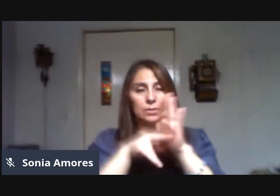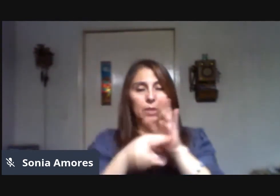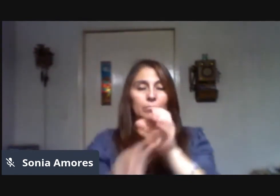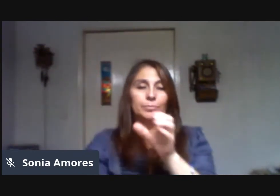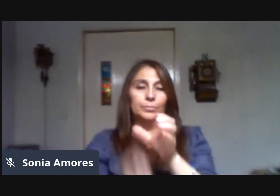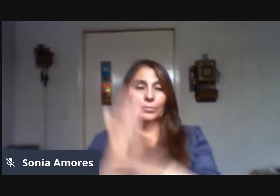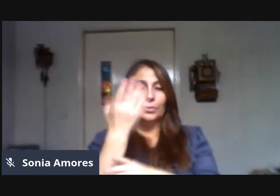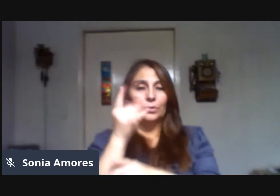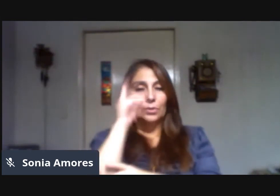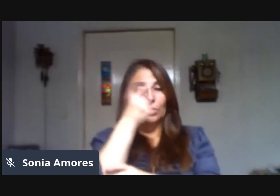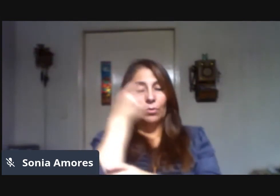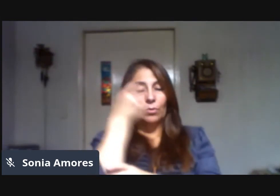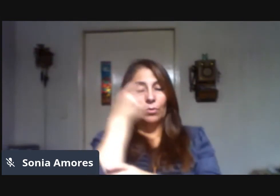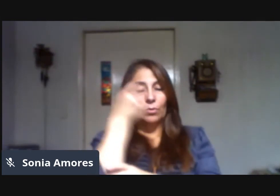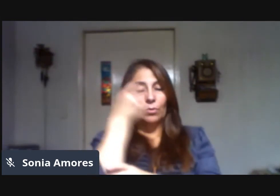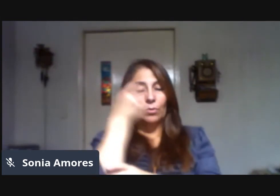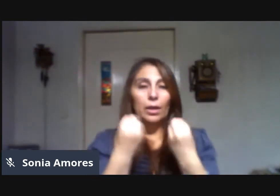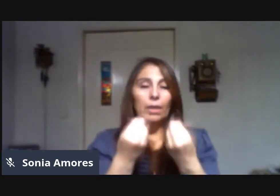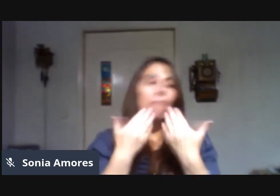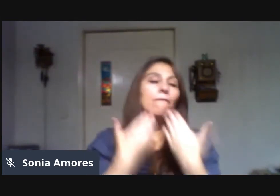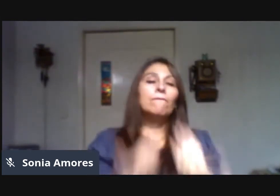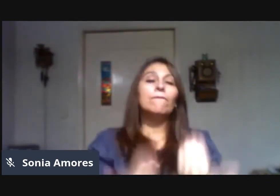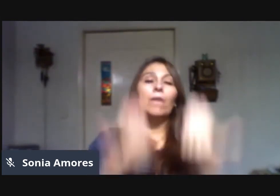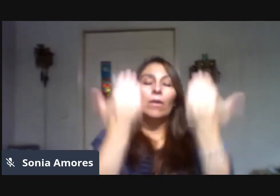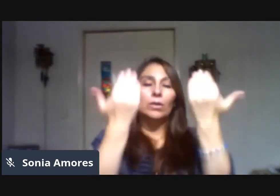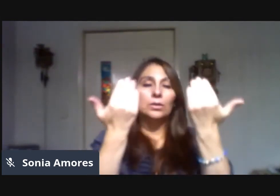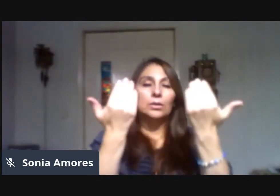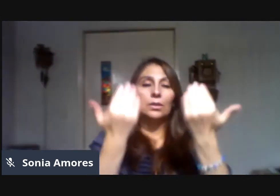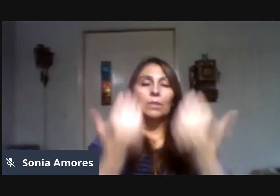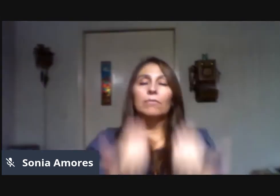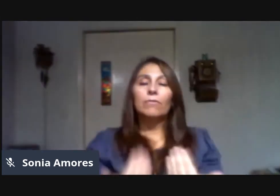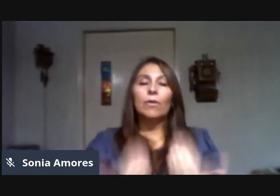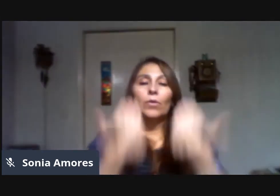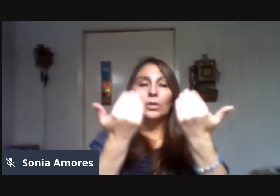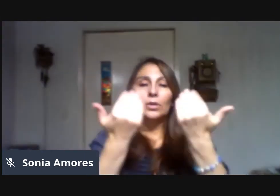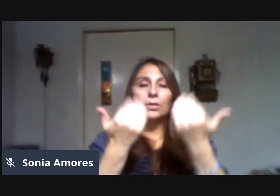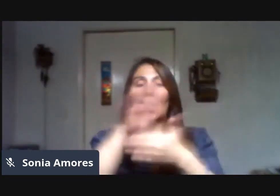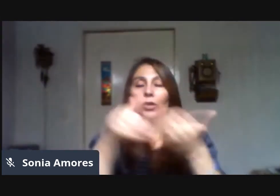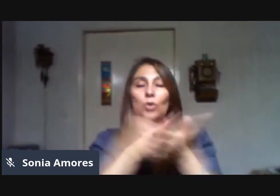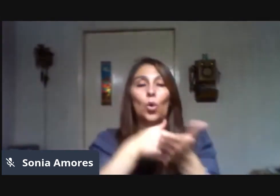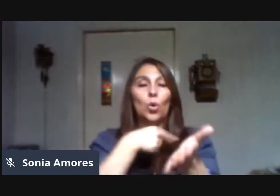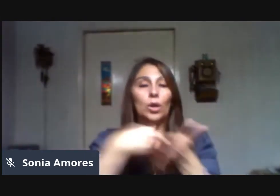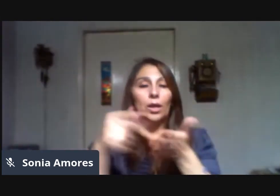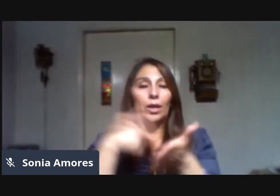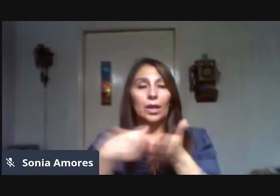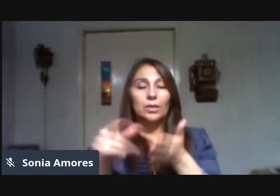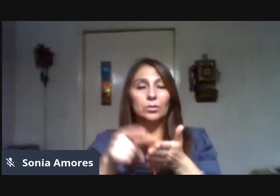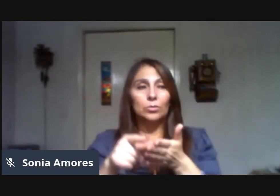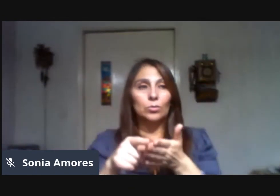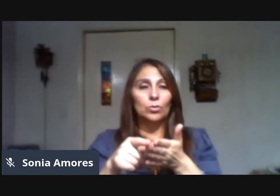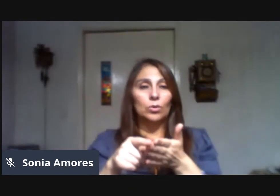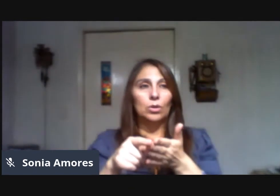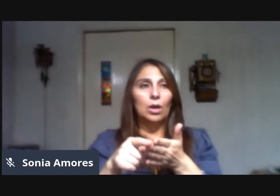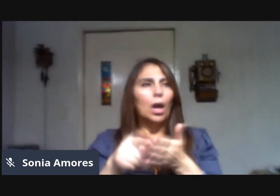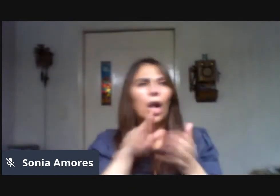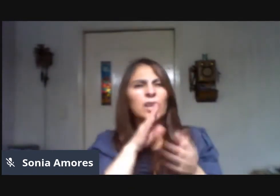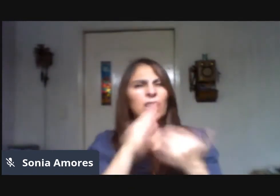para favorecer en términos de hacienda y el gasto público al sector privado.